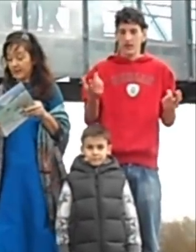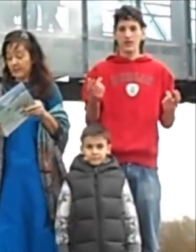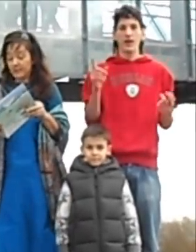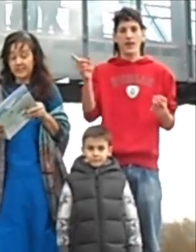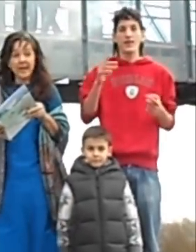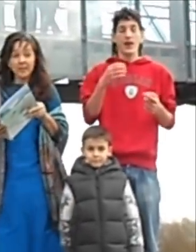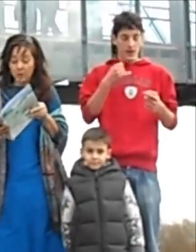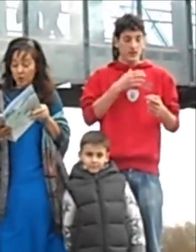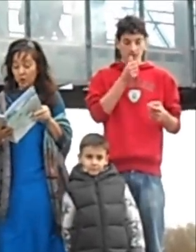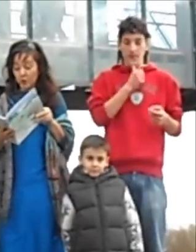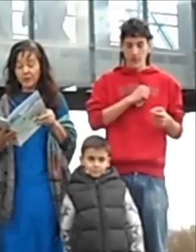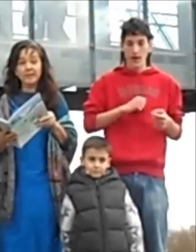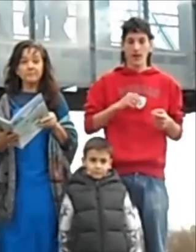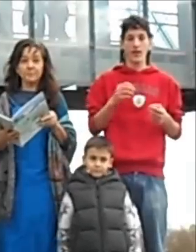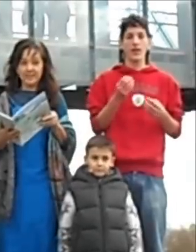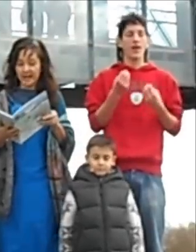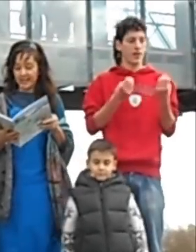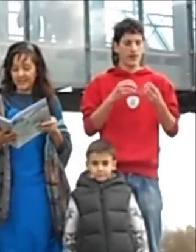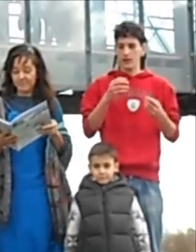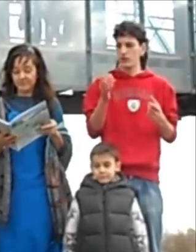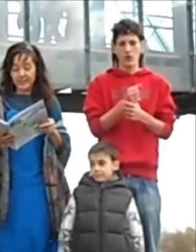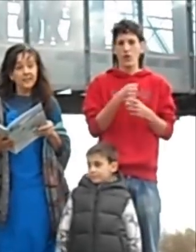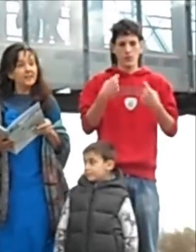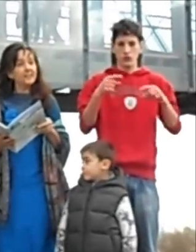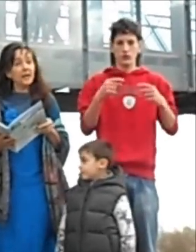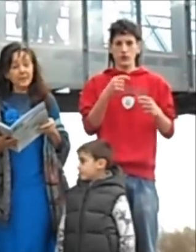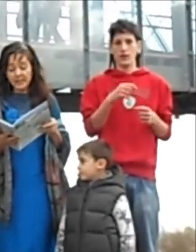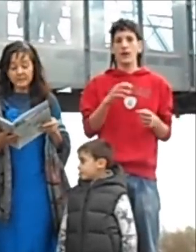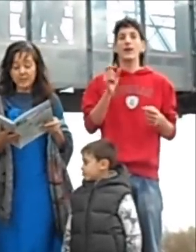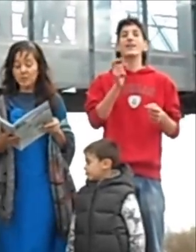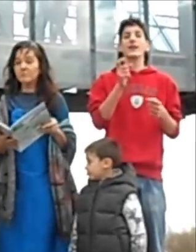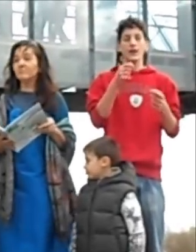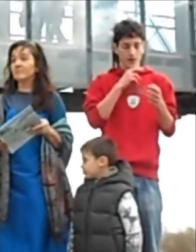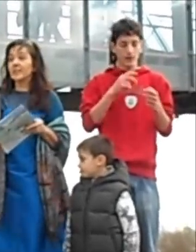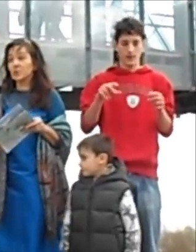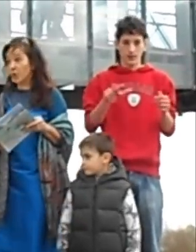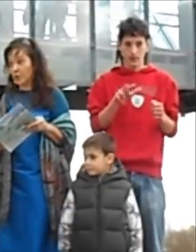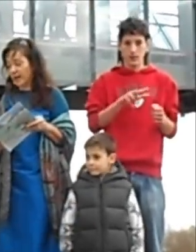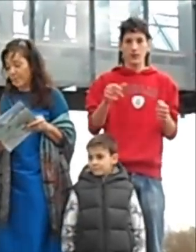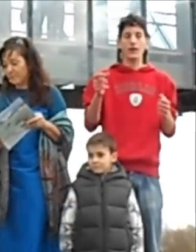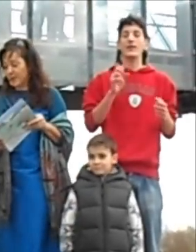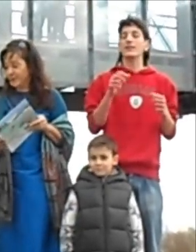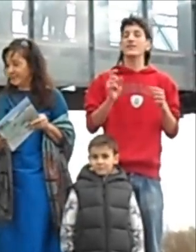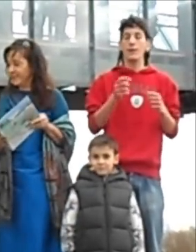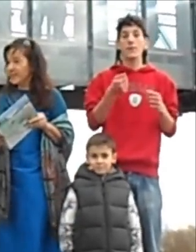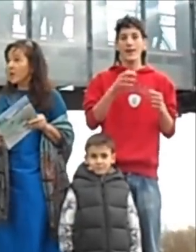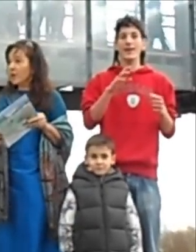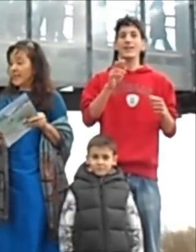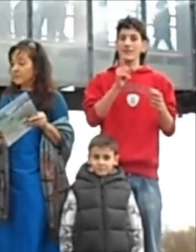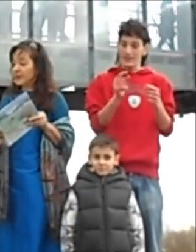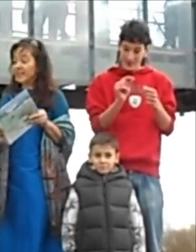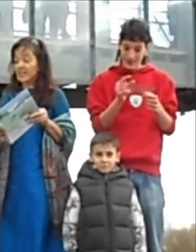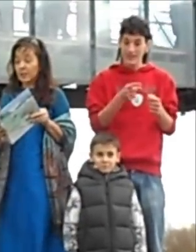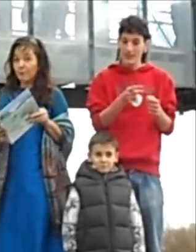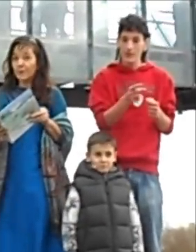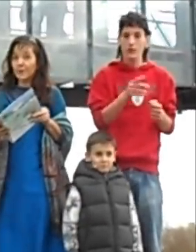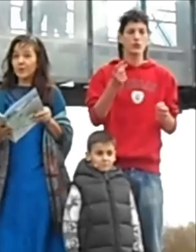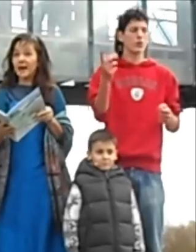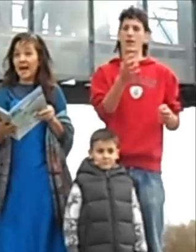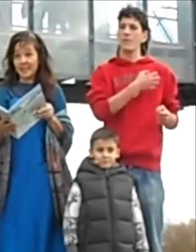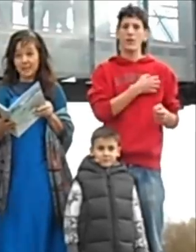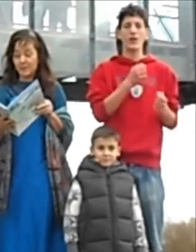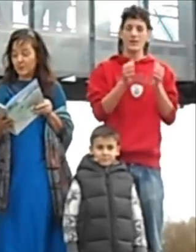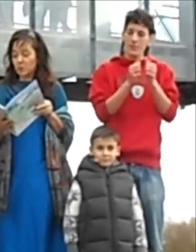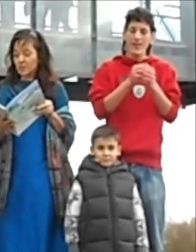baita jai ororen pizgarri. Xabier el Tritón es todo un campeón. Con las piedras del